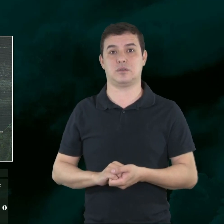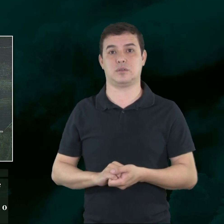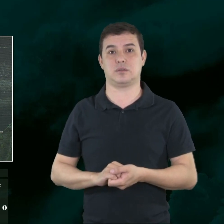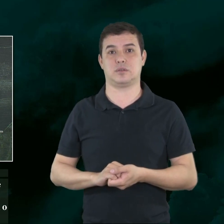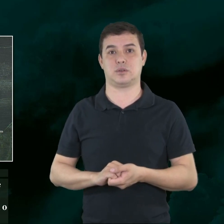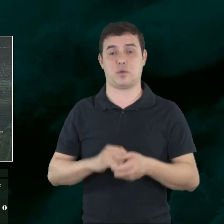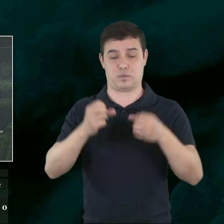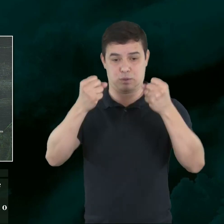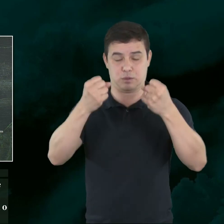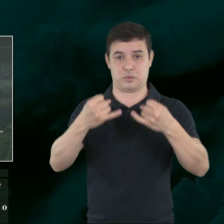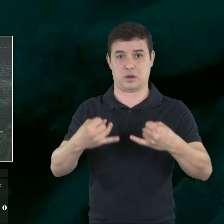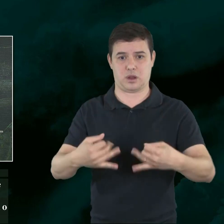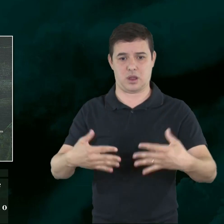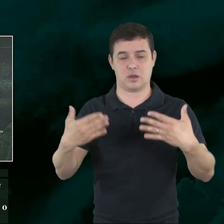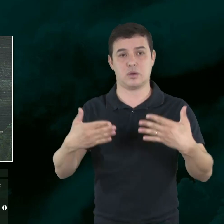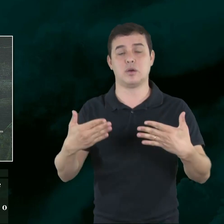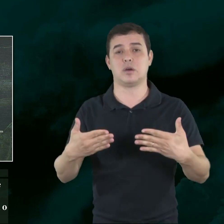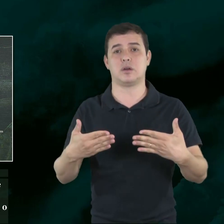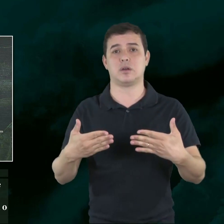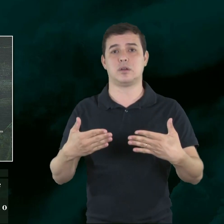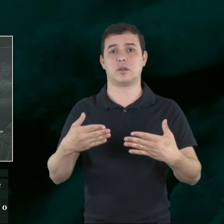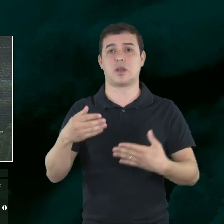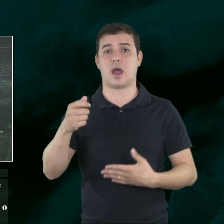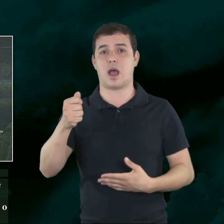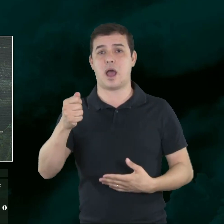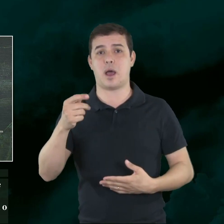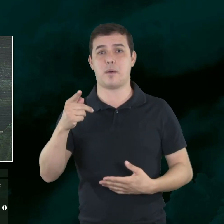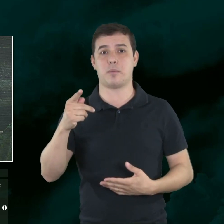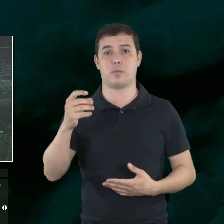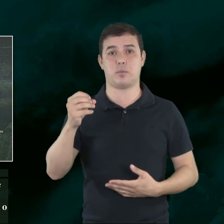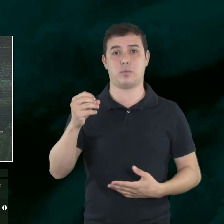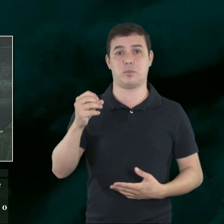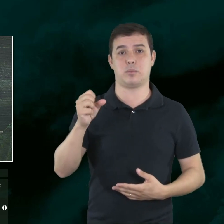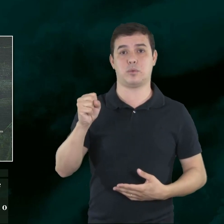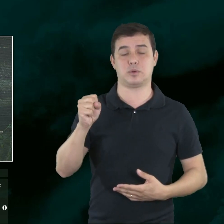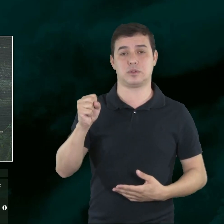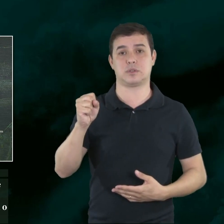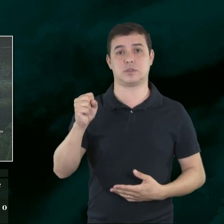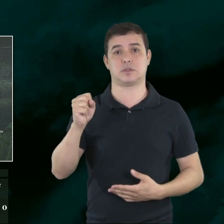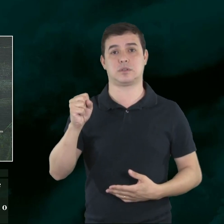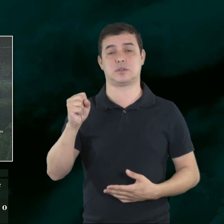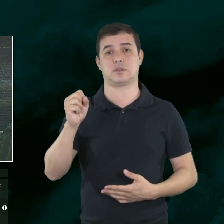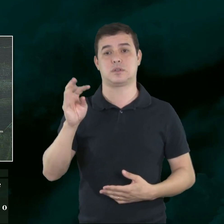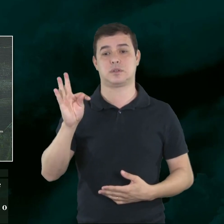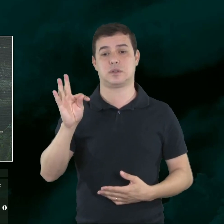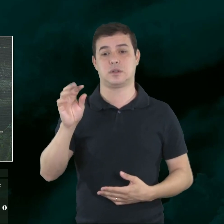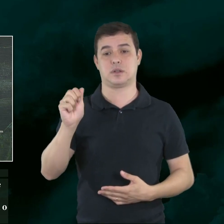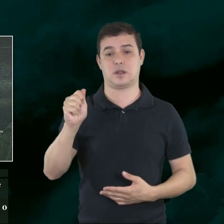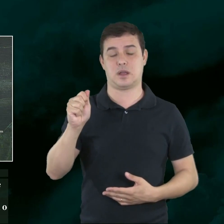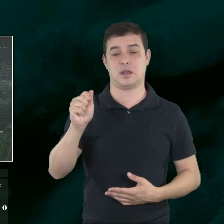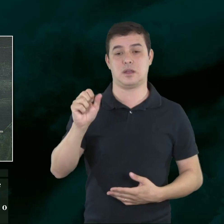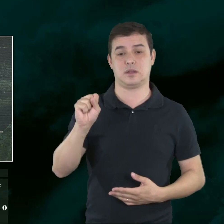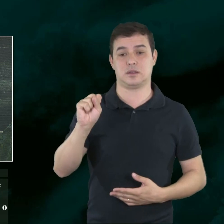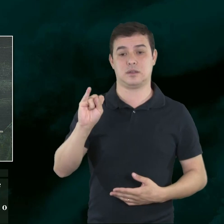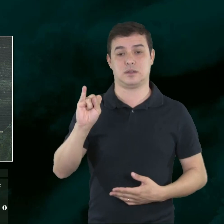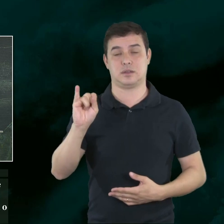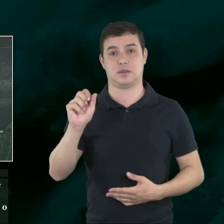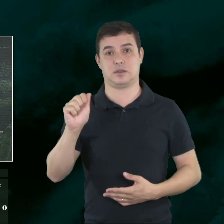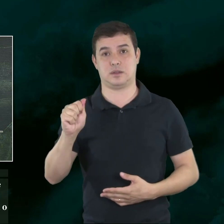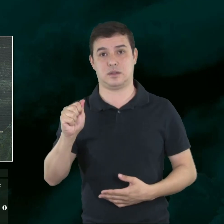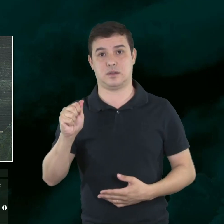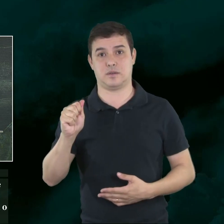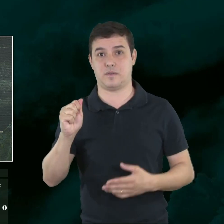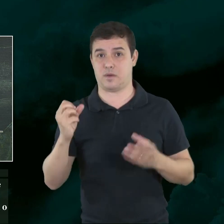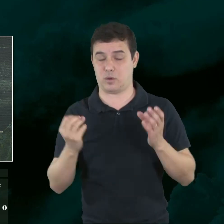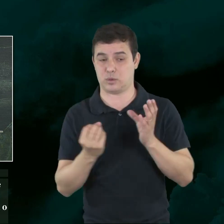isso. Então, existe a apostasia que vai acontecer e depois será revelado o homem da iniquidade.